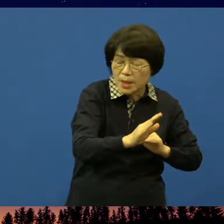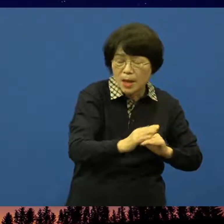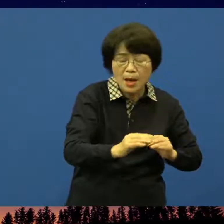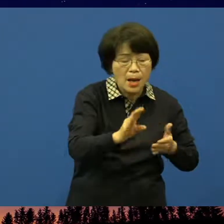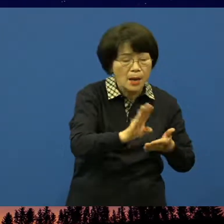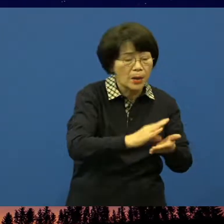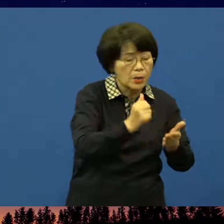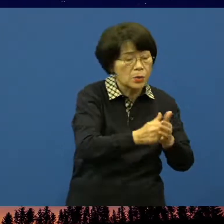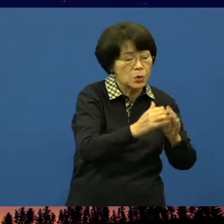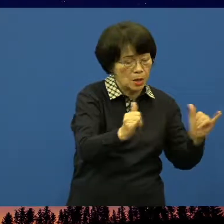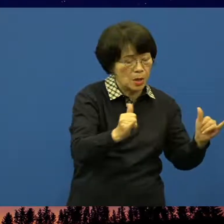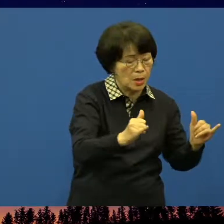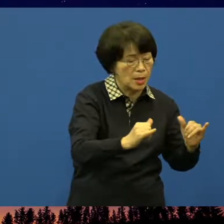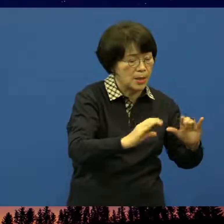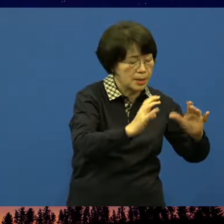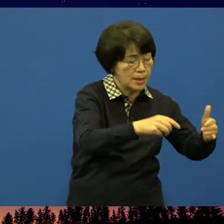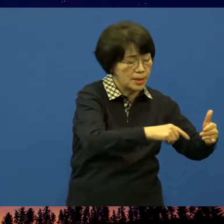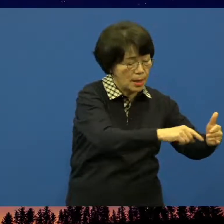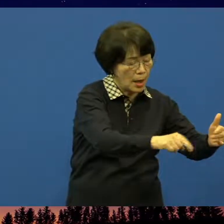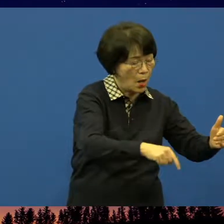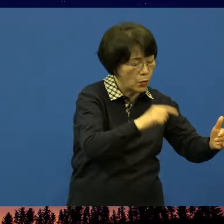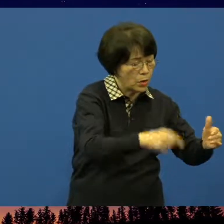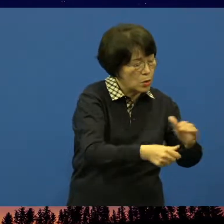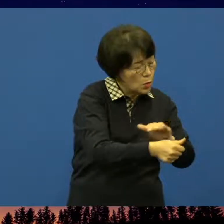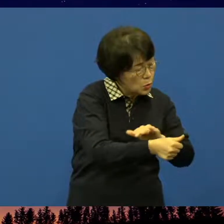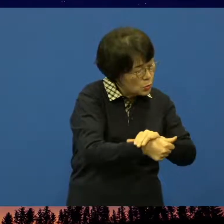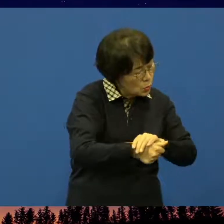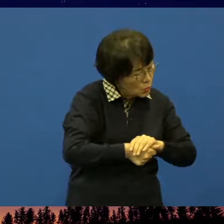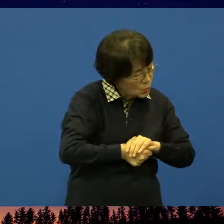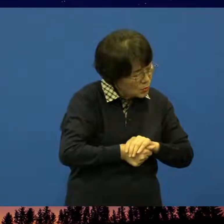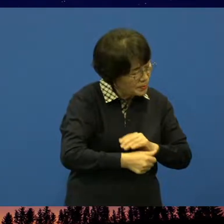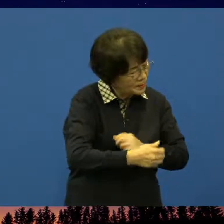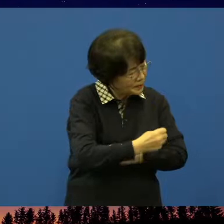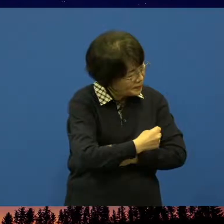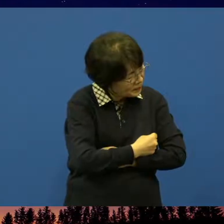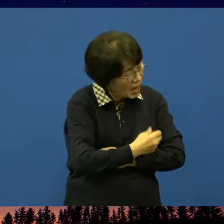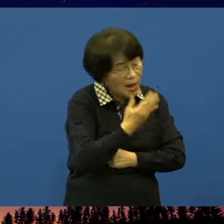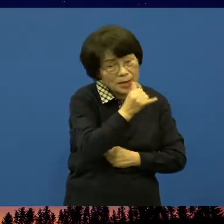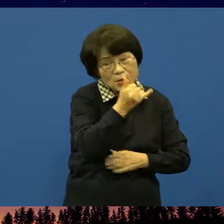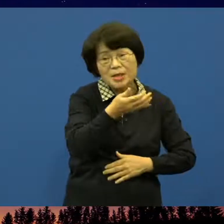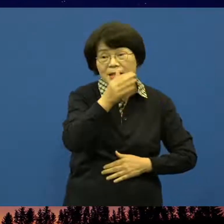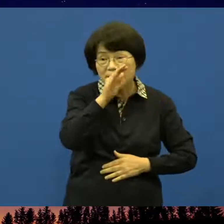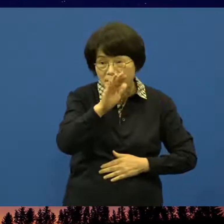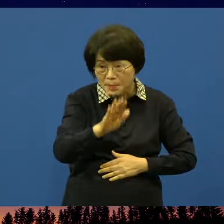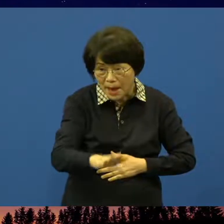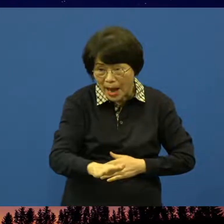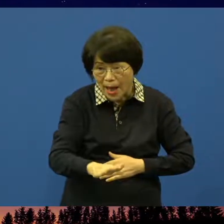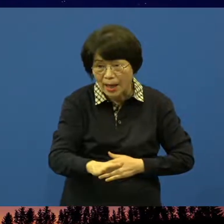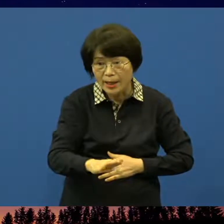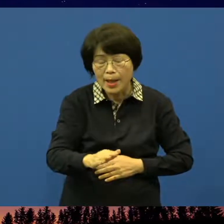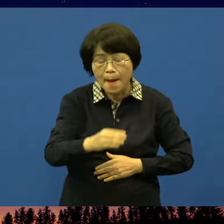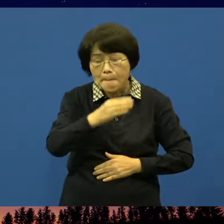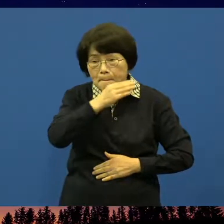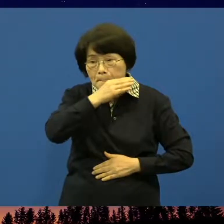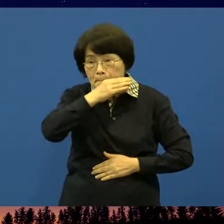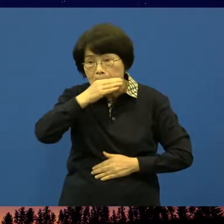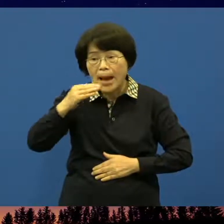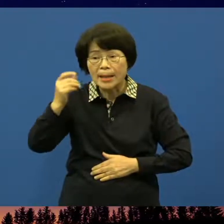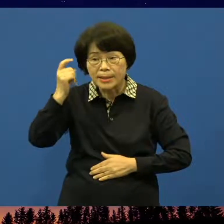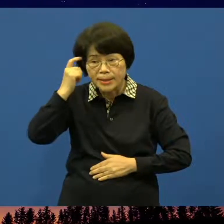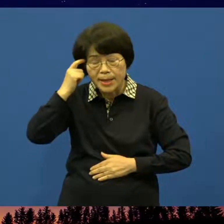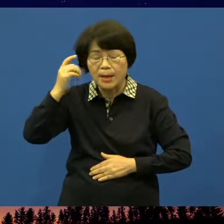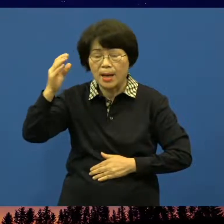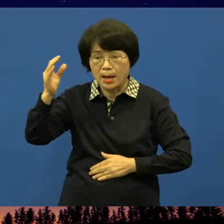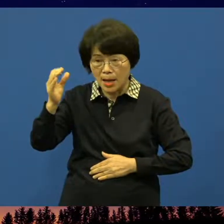속에 소극적인 태도를 가지기가 쉬워요. 그러나 여러분, 우리가 바른 관점을 가지고 하나님의